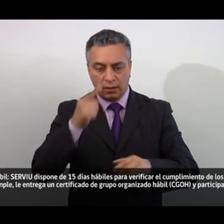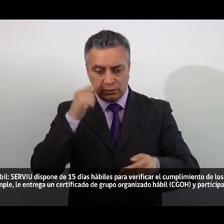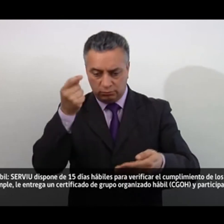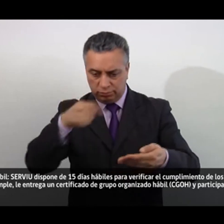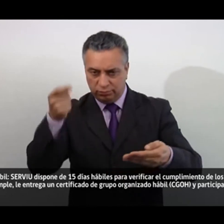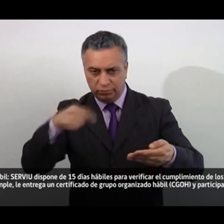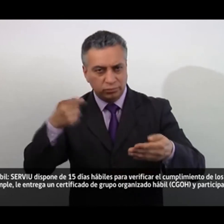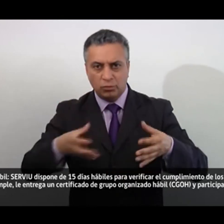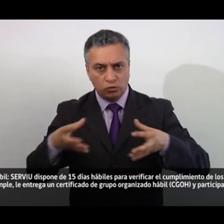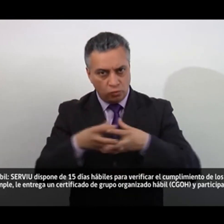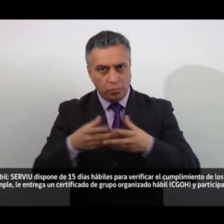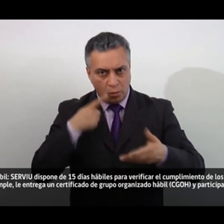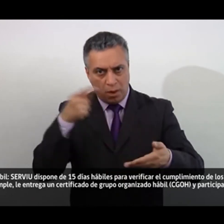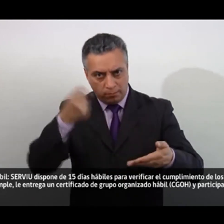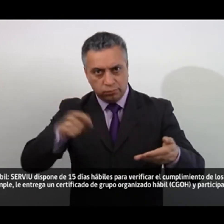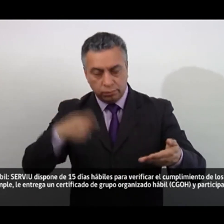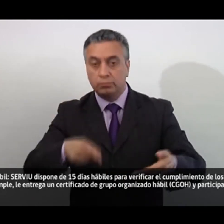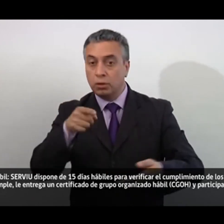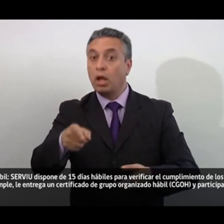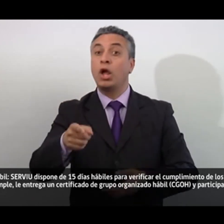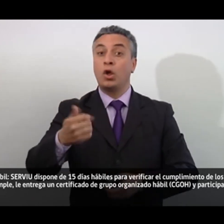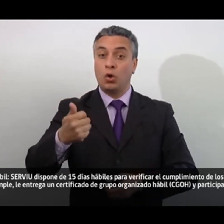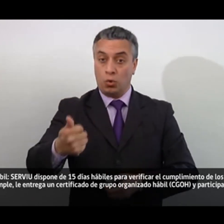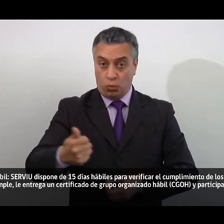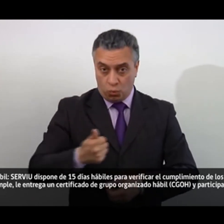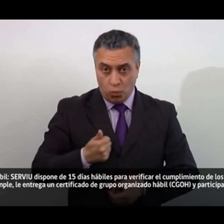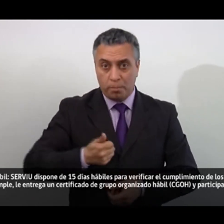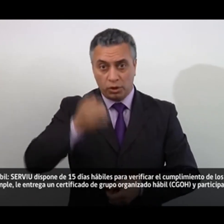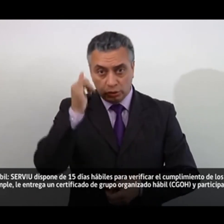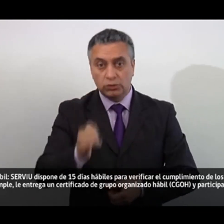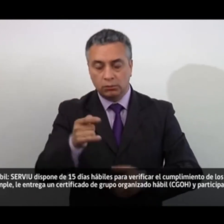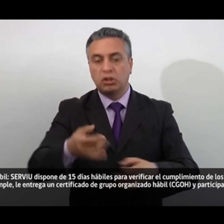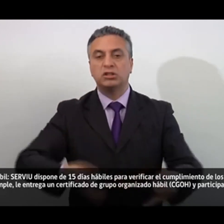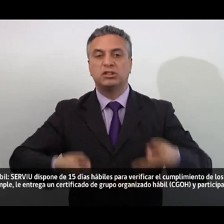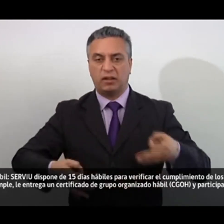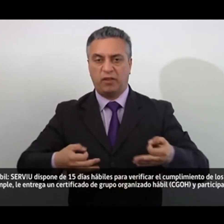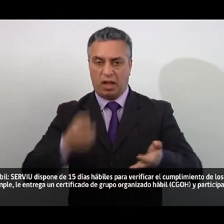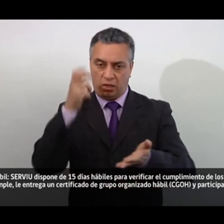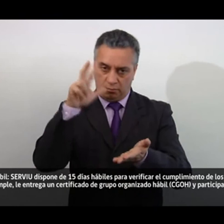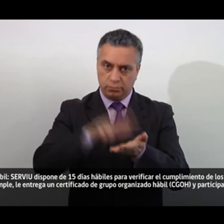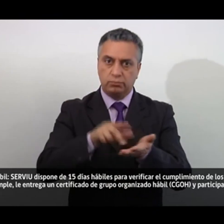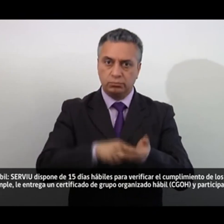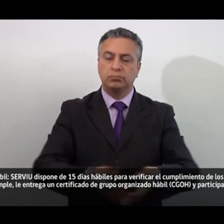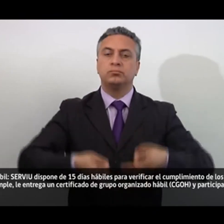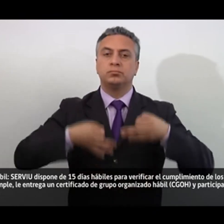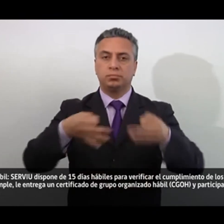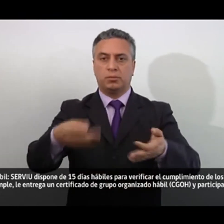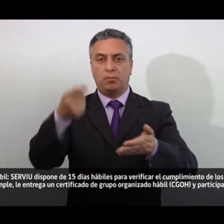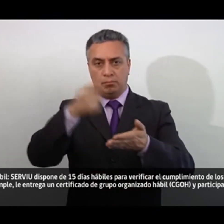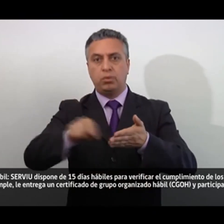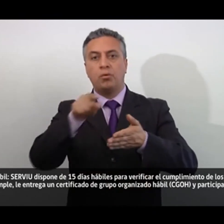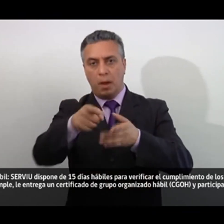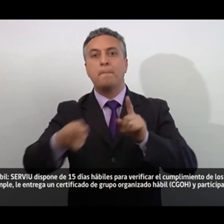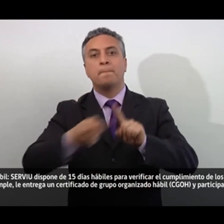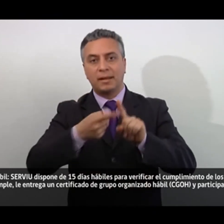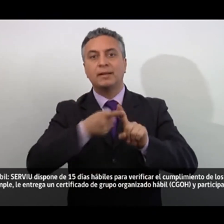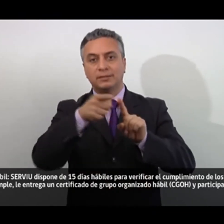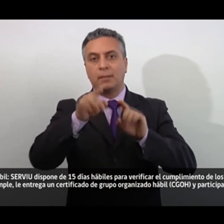el cumplimiento de los requisitos del grupo. Si cumple, le entrega un certificado de grupo organizado hábil y participa